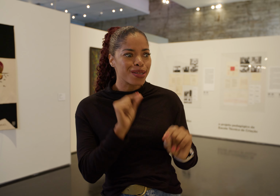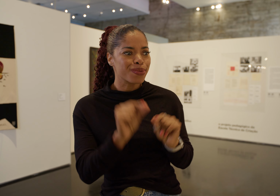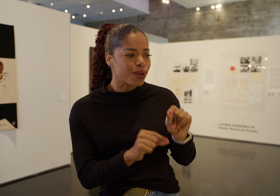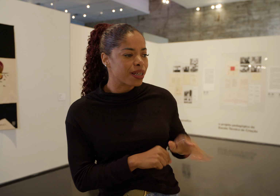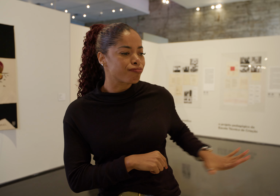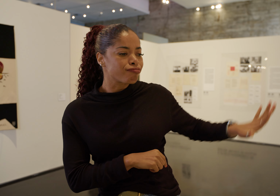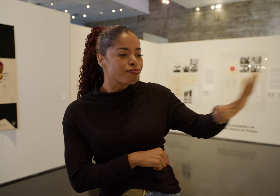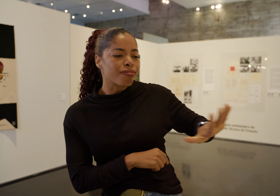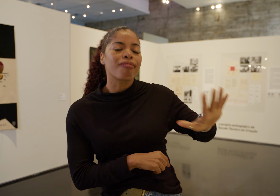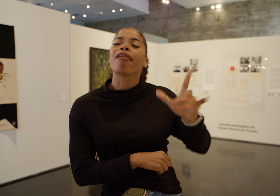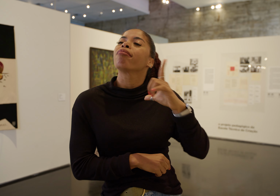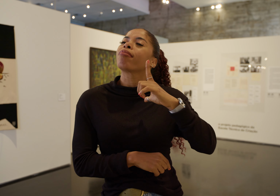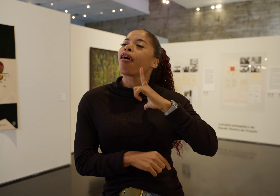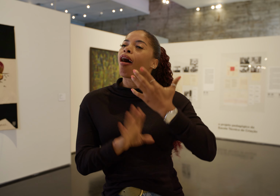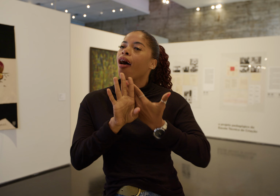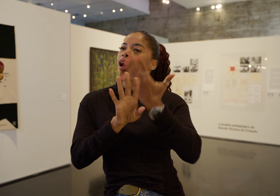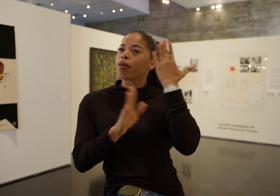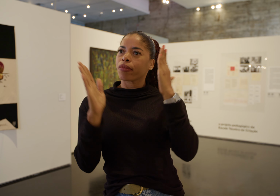são objetos que pertencem a um mesmo momento histórico.